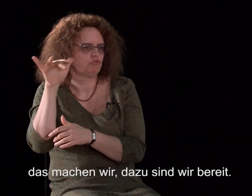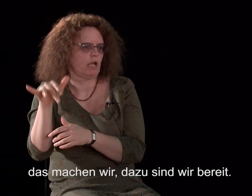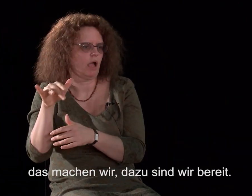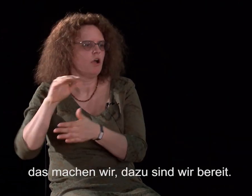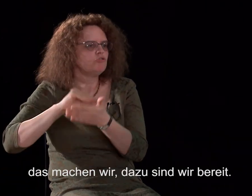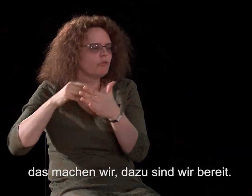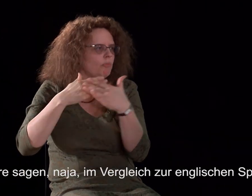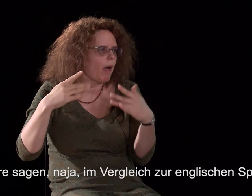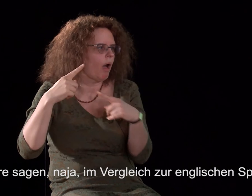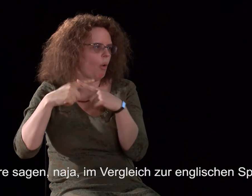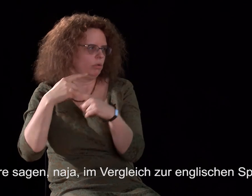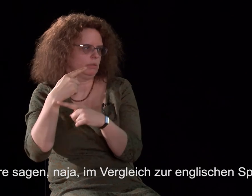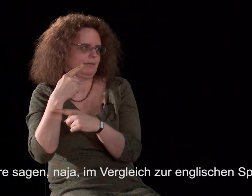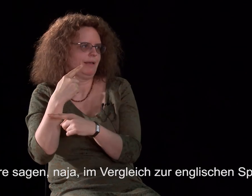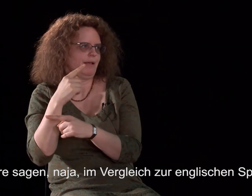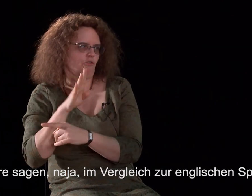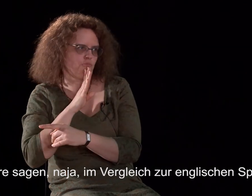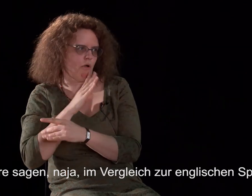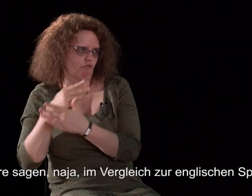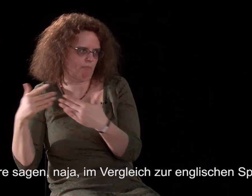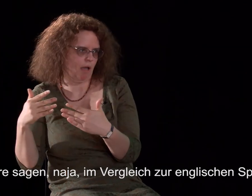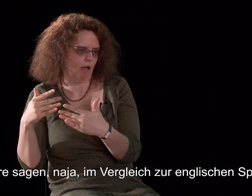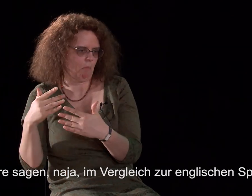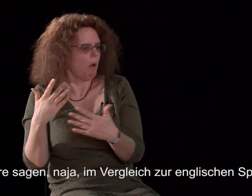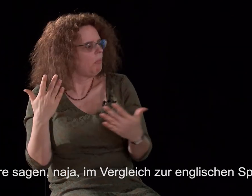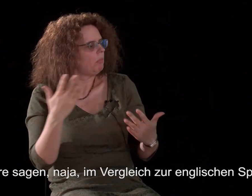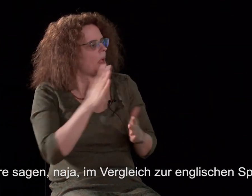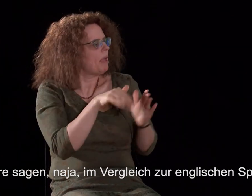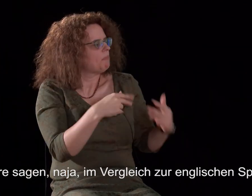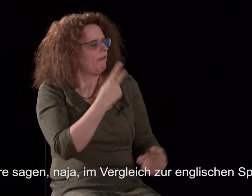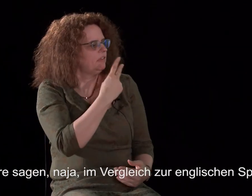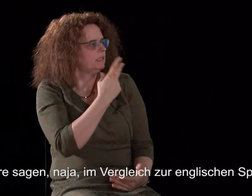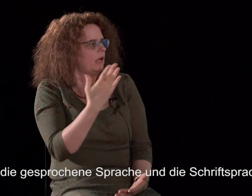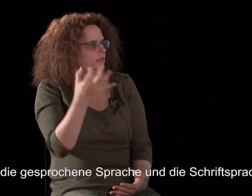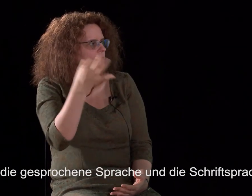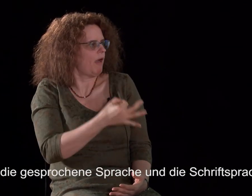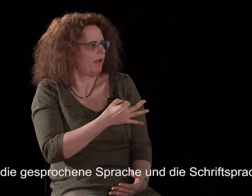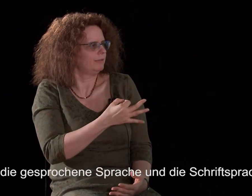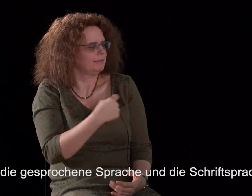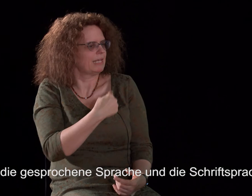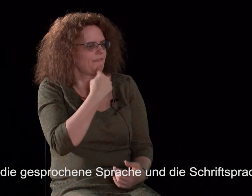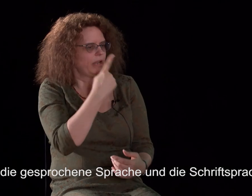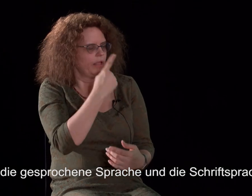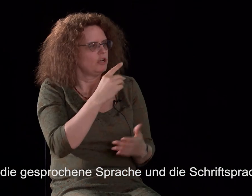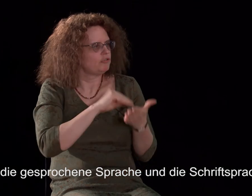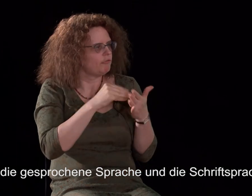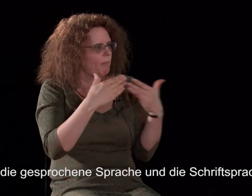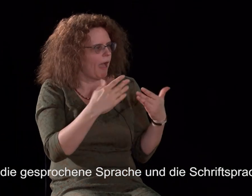bereit. Und andere sagen halt, na ja, im Vergleich zu Englisch, da gibt es die gesprochene Sprache und die Schriftsprache.